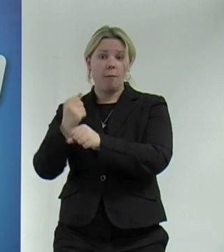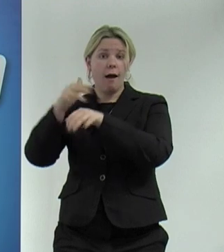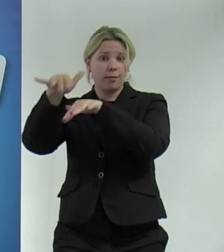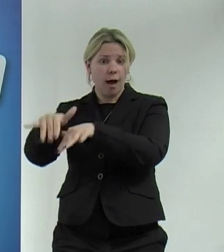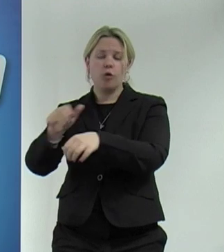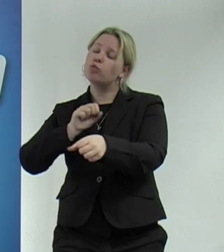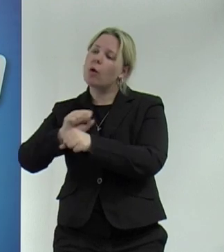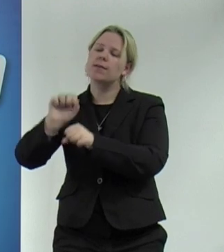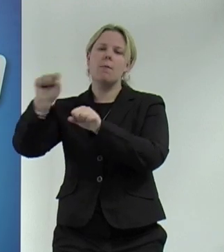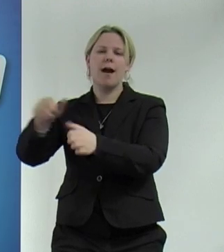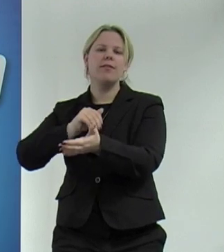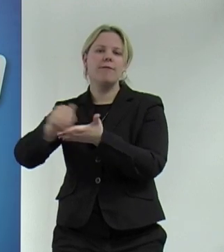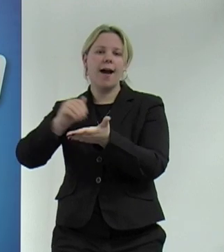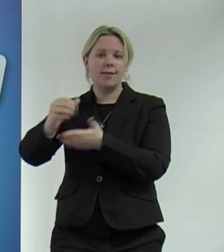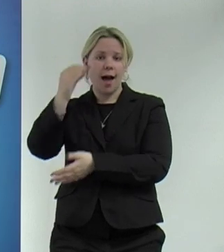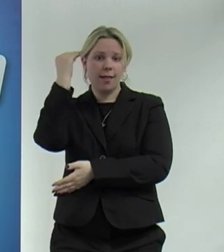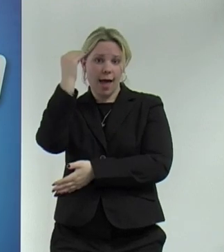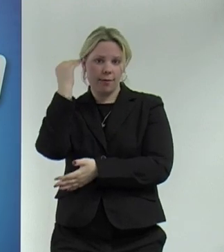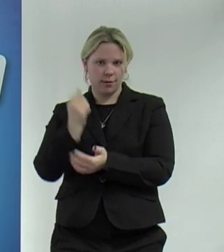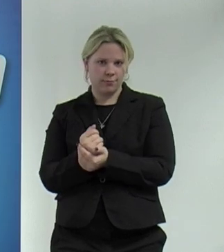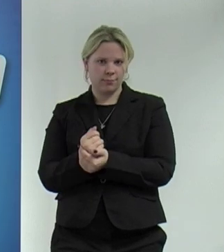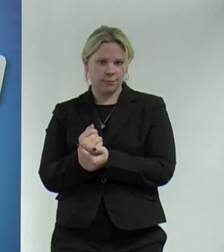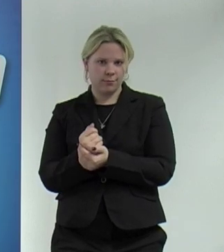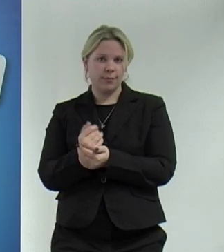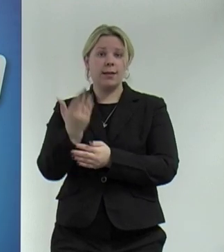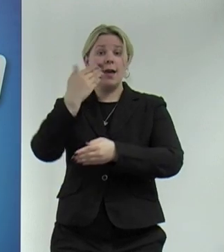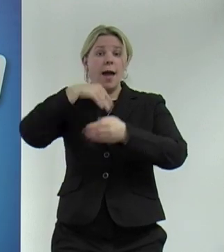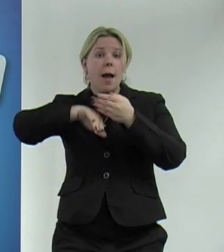Dass es mehr Arbeitsplätze für Menschen mit Behinderungen gibt.